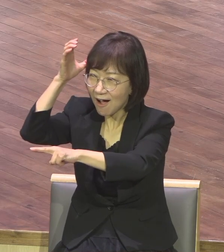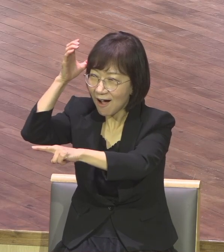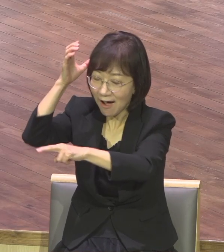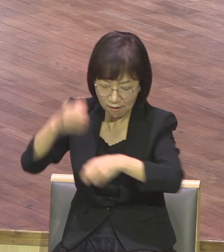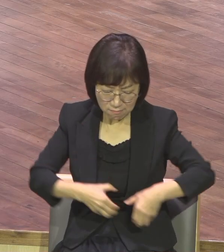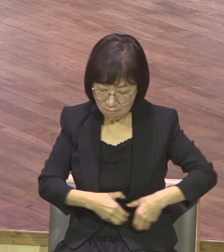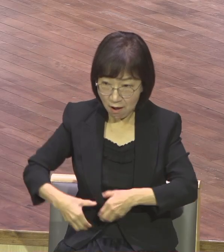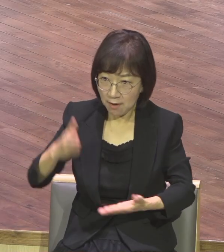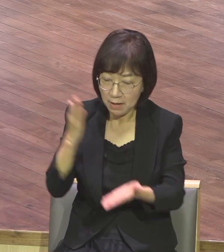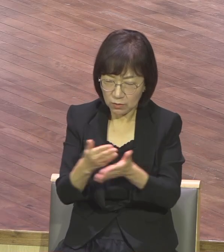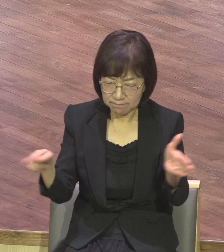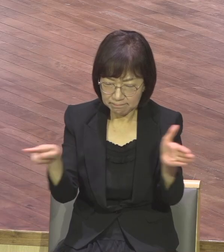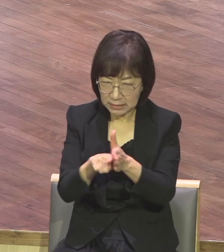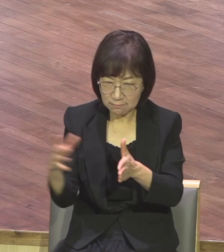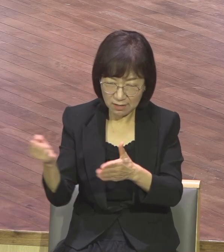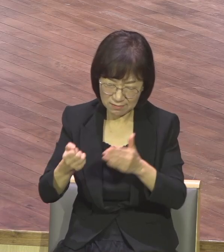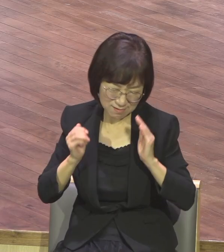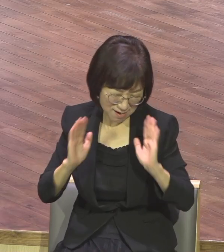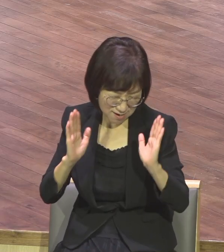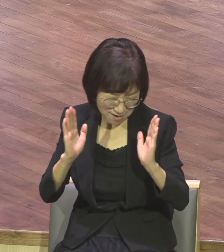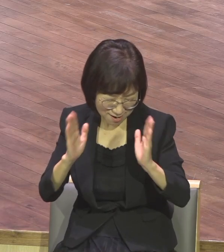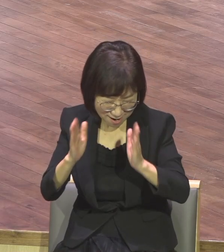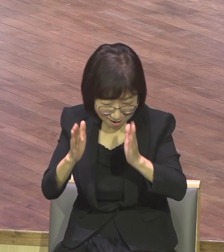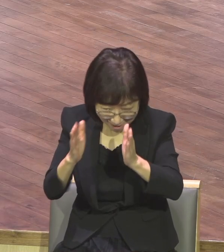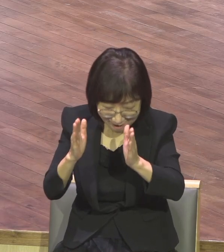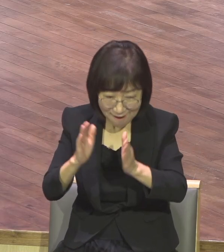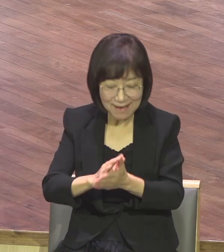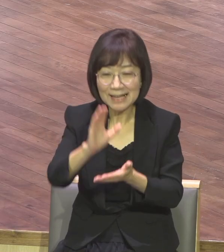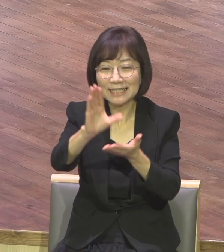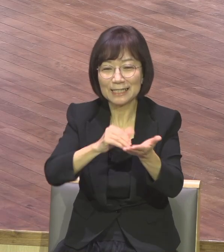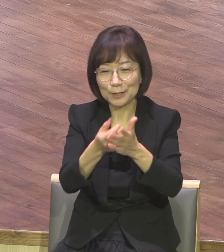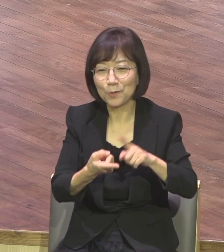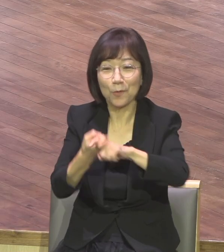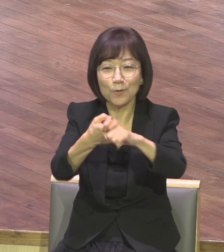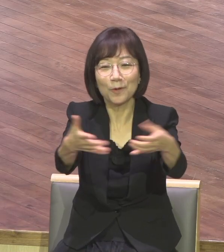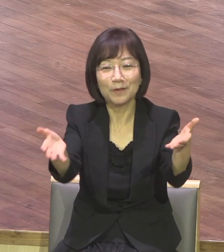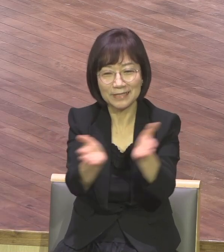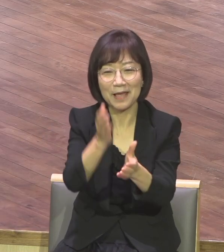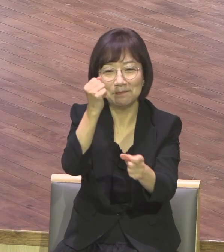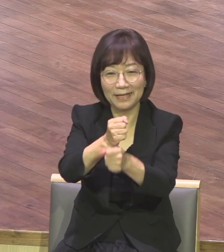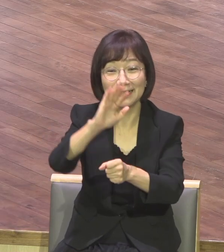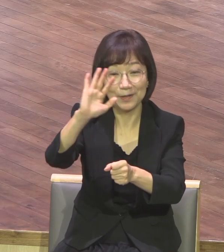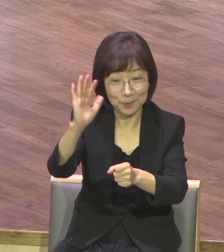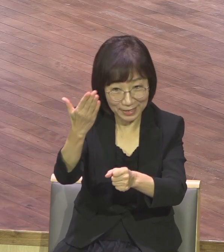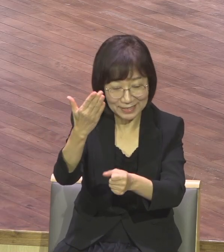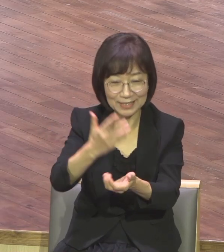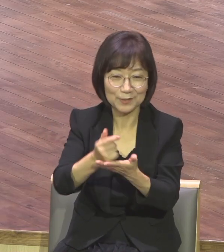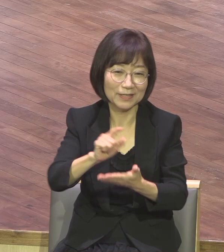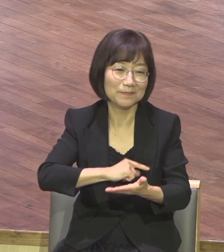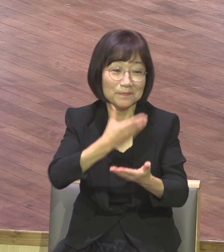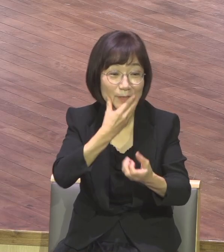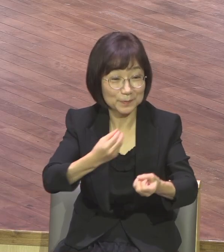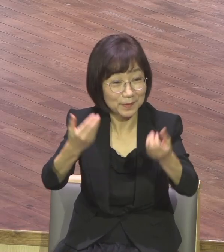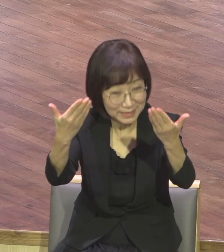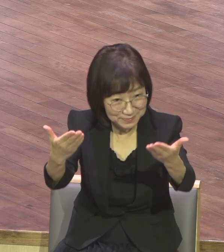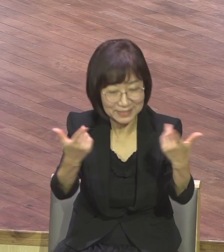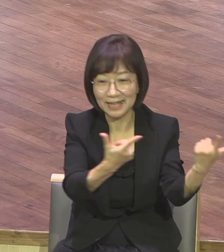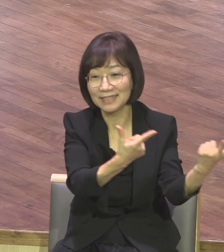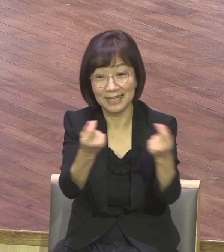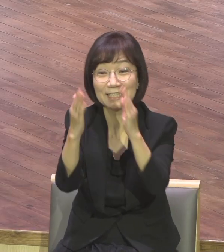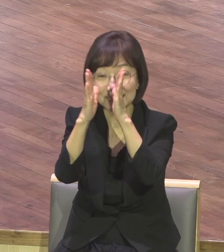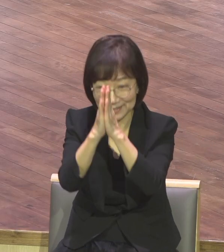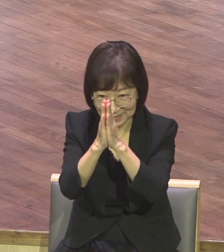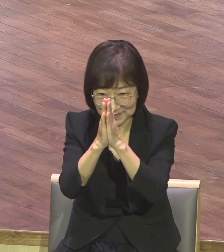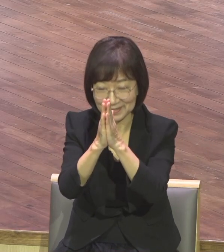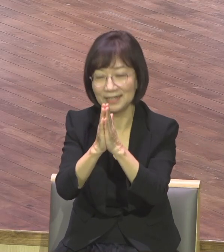믿음의 전력 질주해서 오직 그리스도 공동체 만드는 주역되기를 죄물로 축복합니다. 기도합시다. 아버지